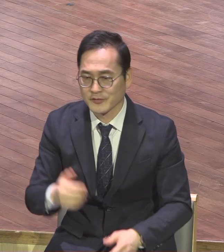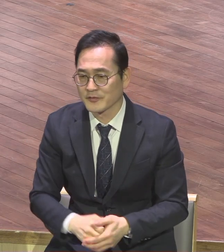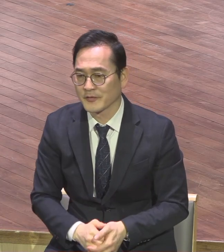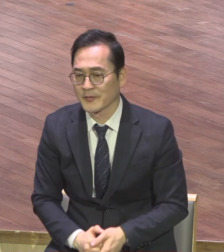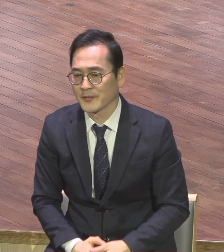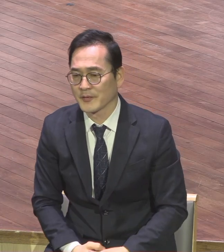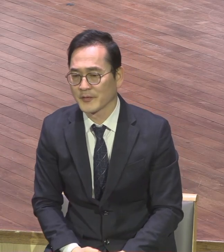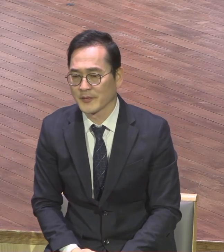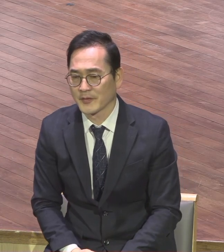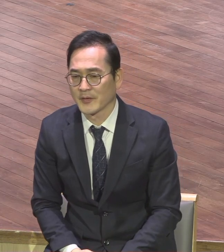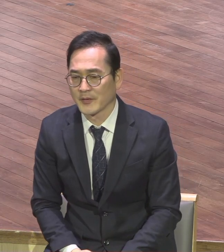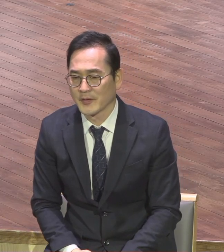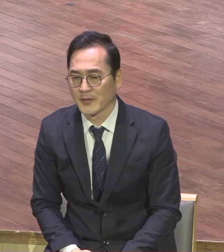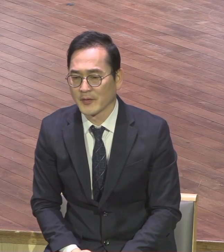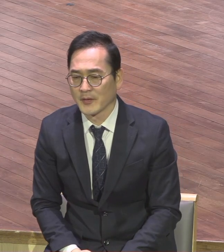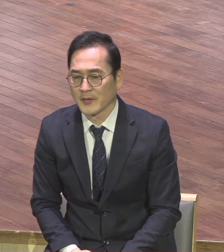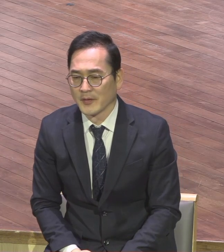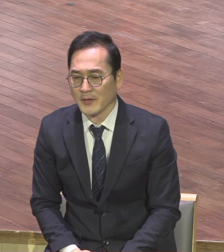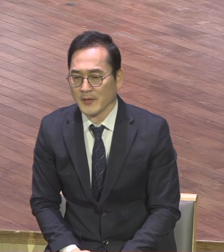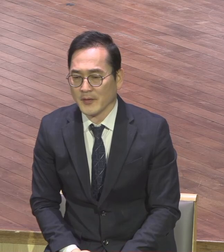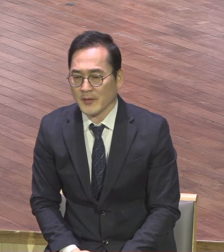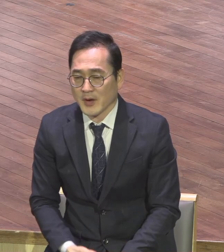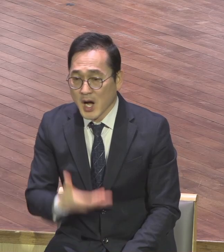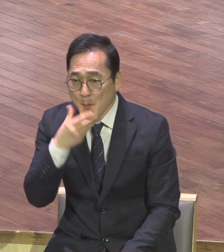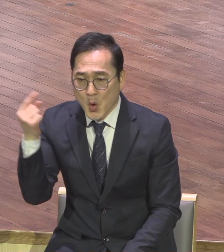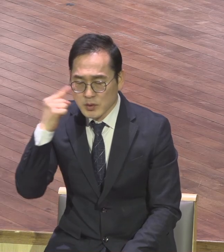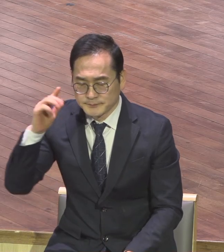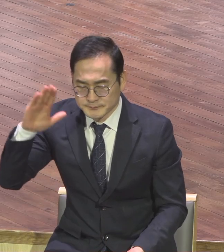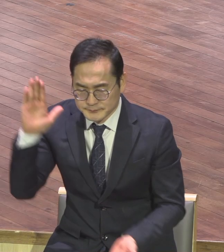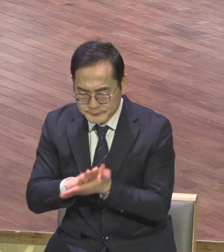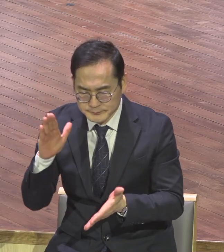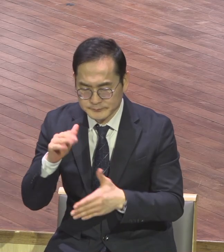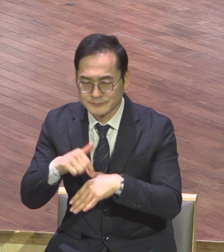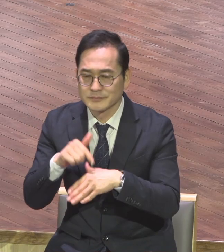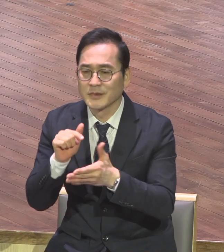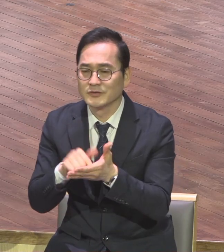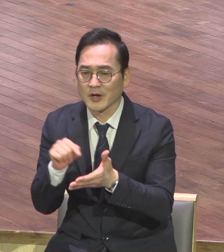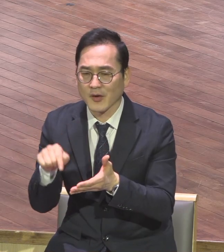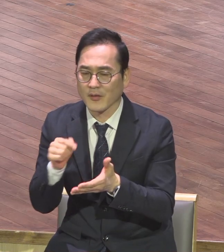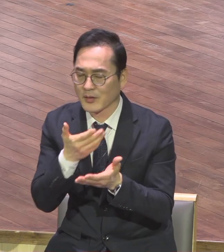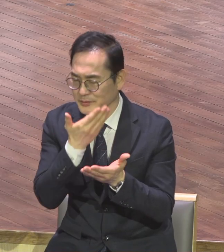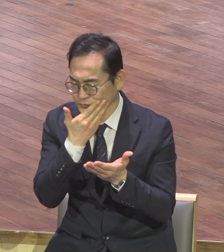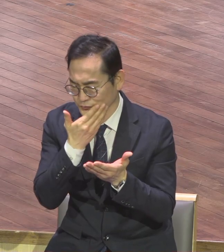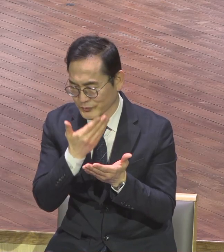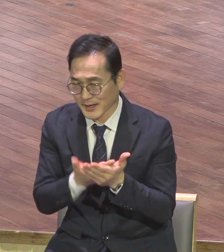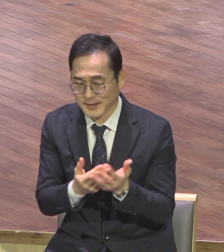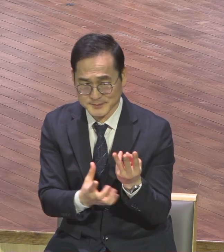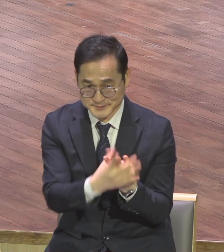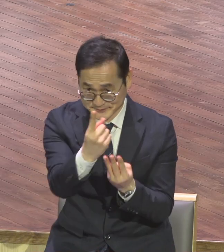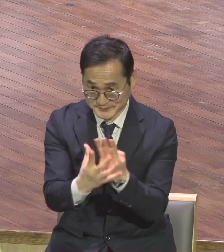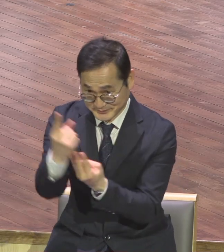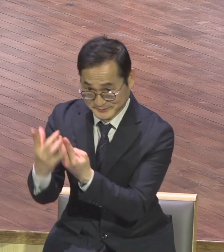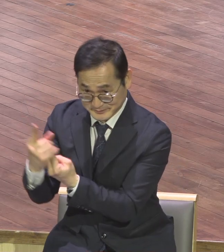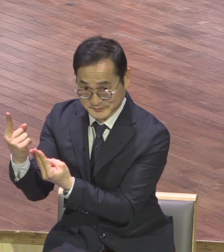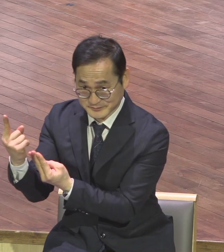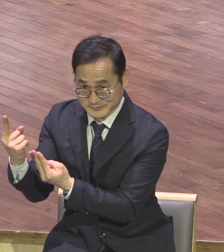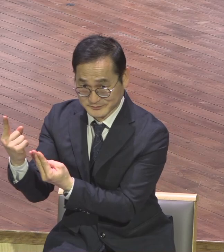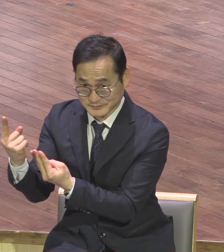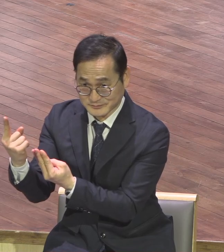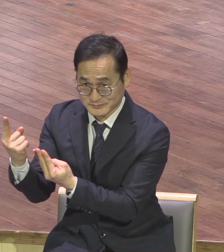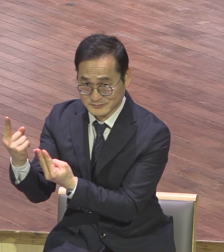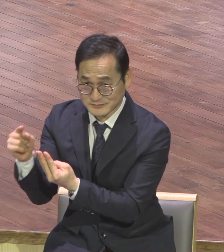영계 모든 성도들 복음적 열정이 너무나 귀합니다. 3인 1조 이거는